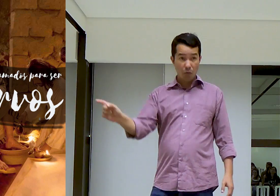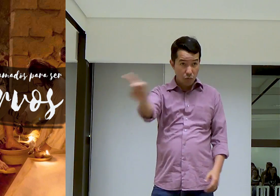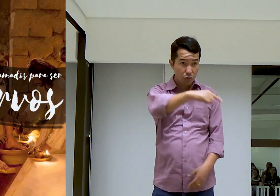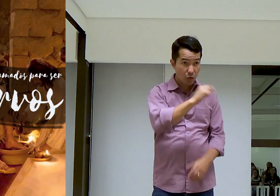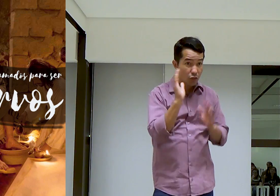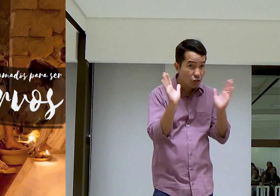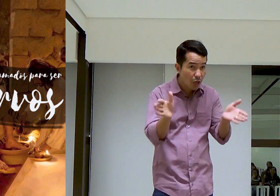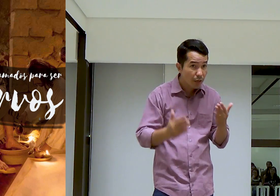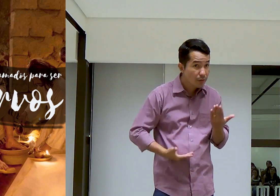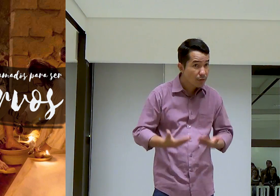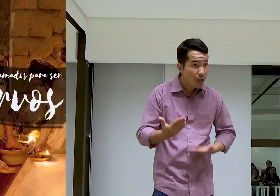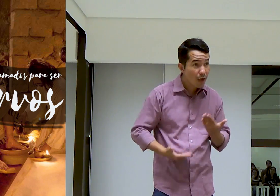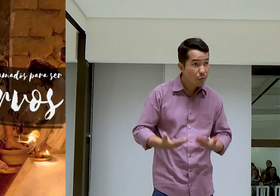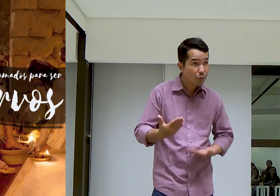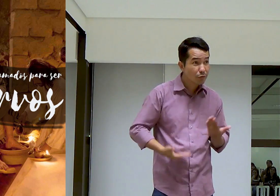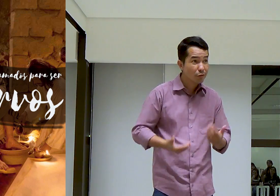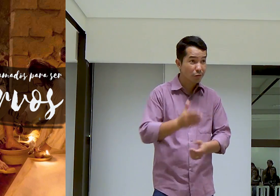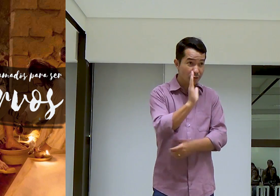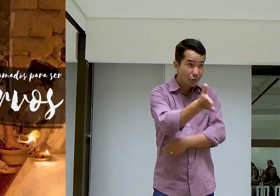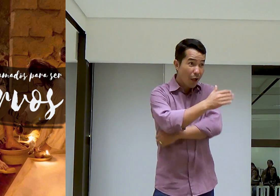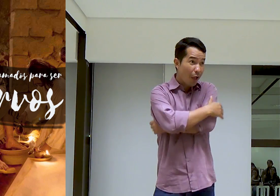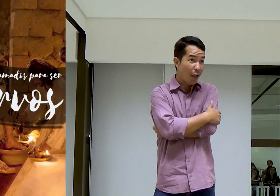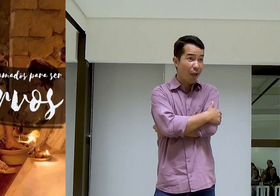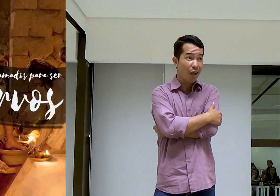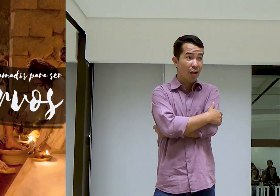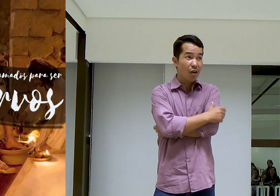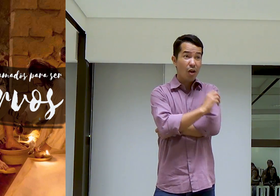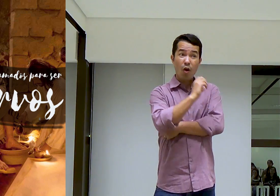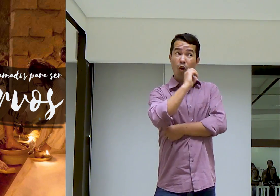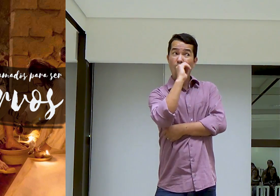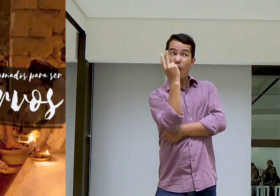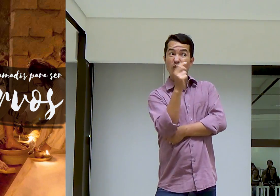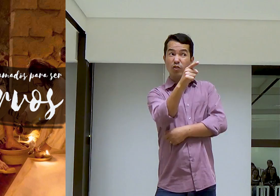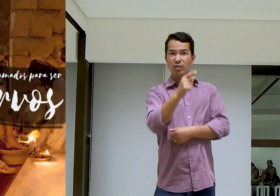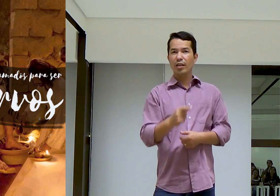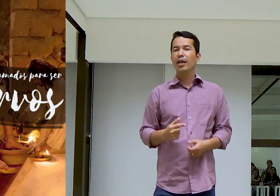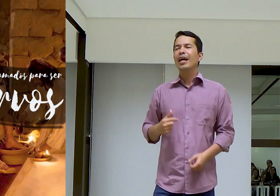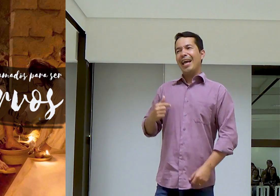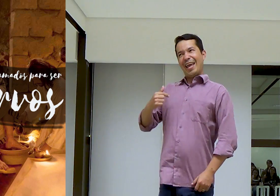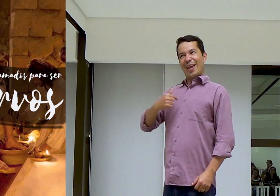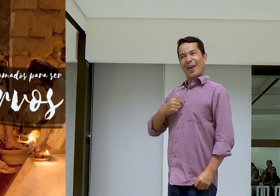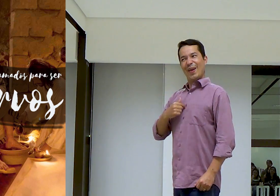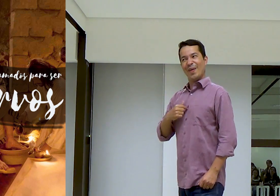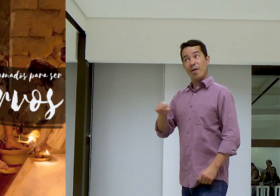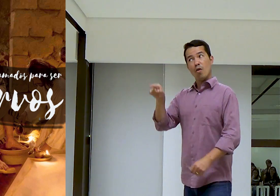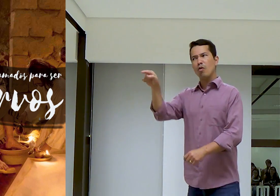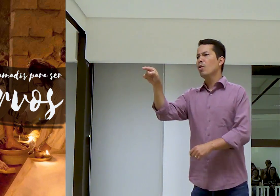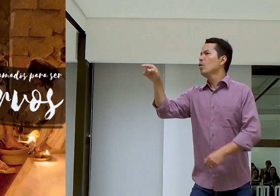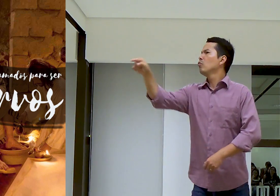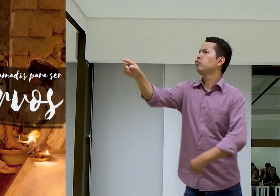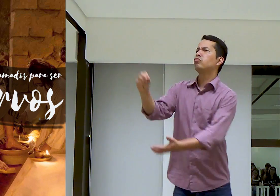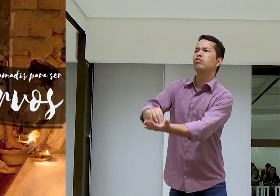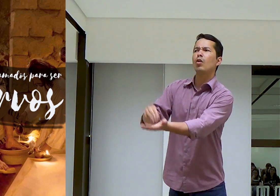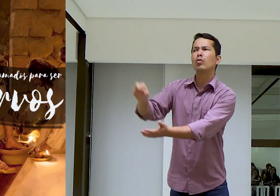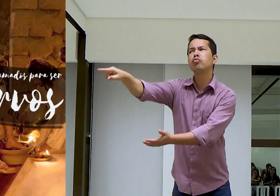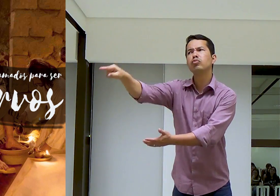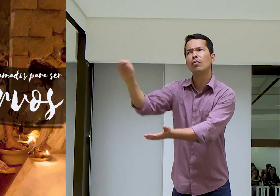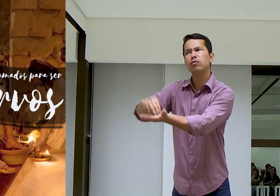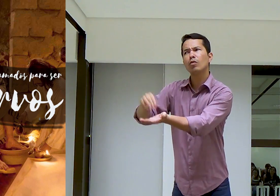Deus, você já é servo? Você já? Ou você diz assim, ai, ó,